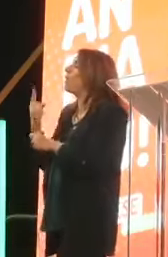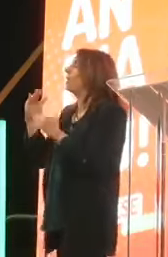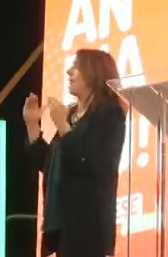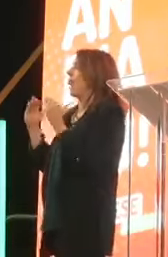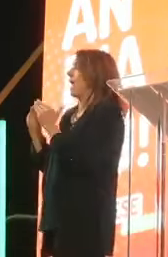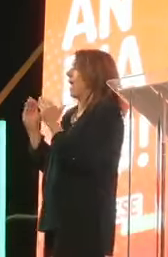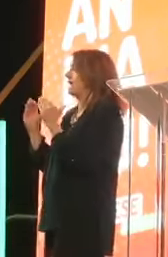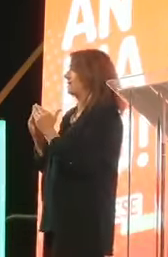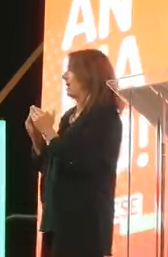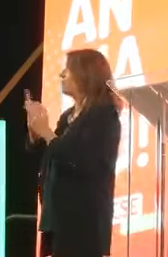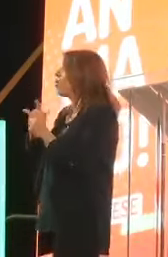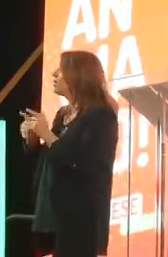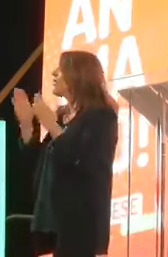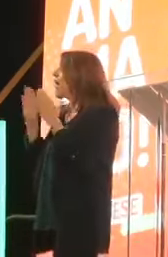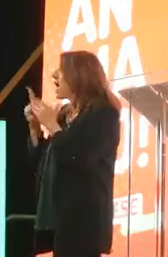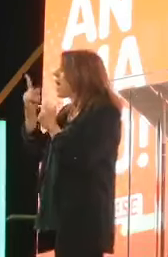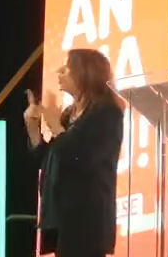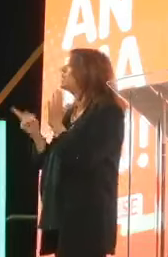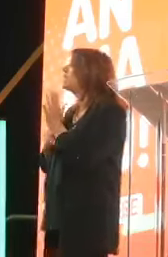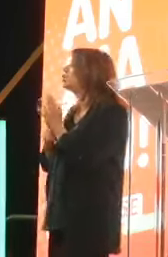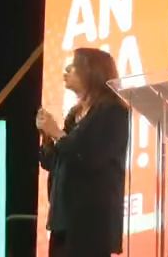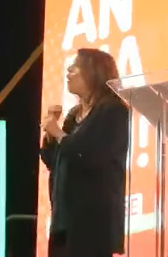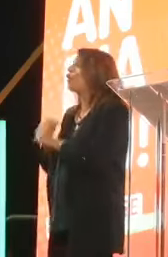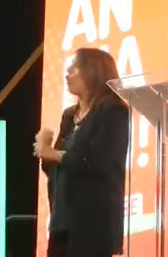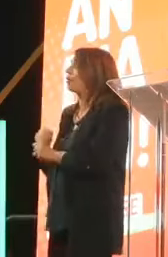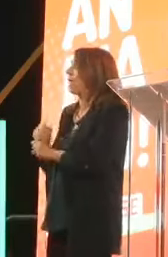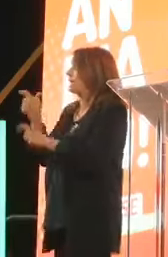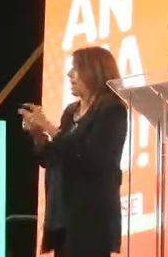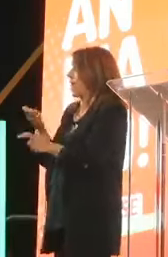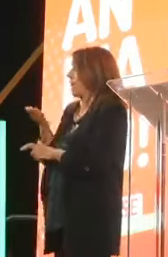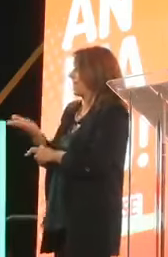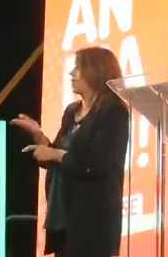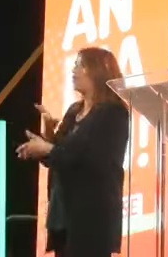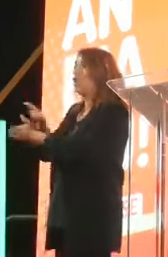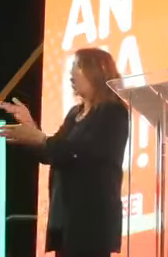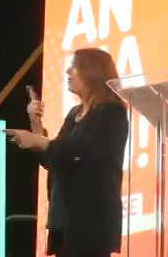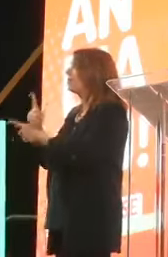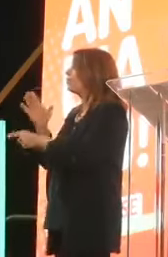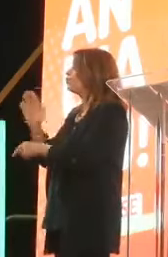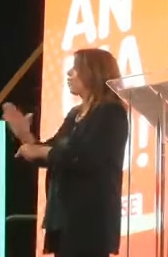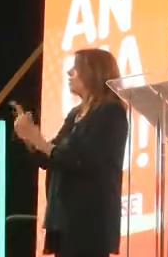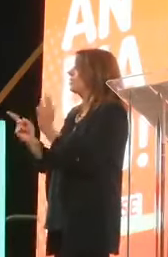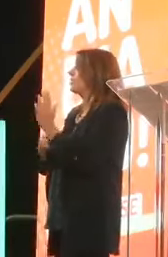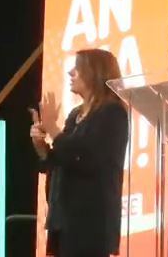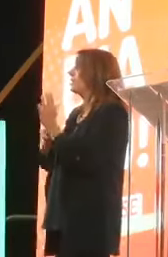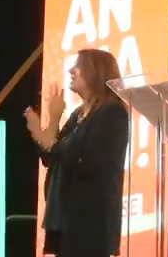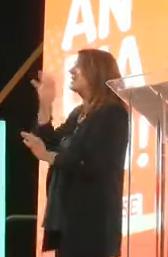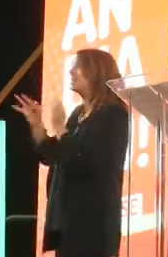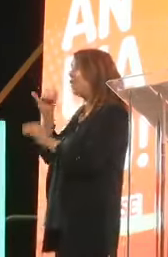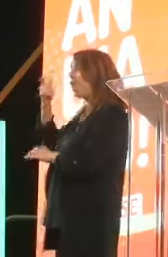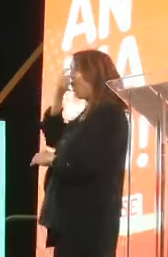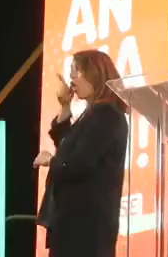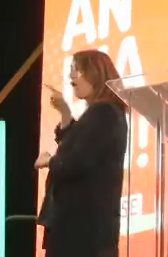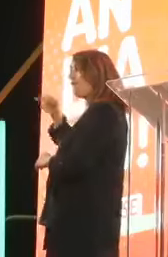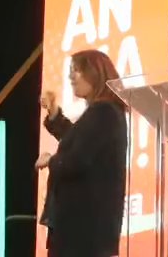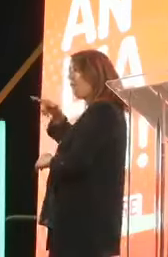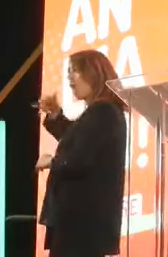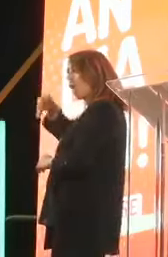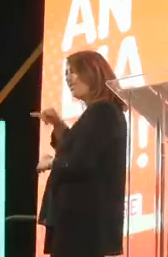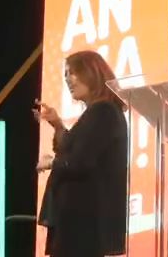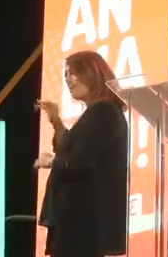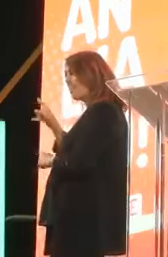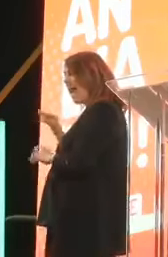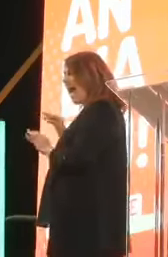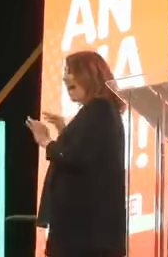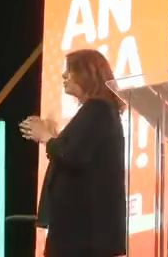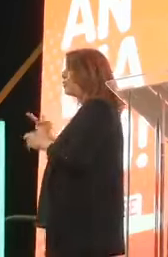casa è un diritto fondamentale delle persone e vuol dire che il governo Meloni, appena arrivato, ha